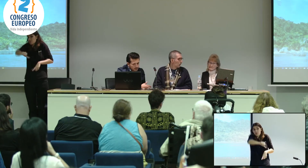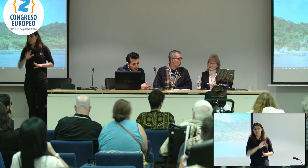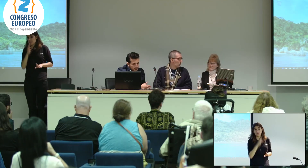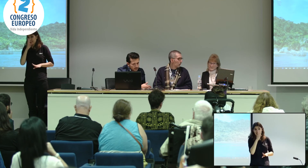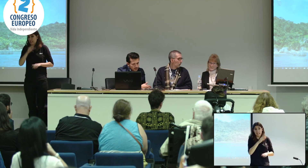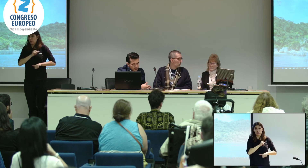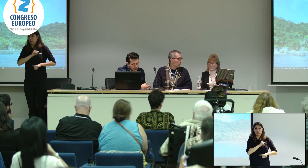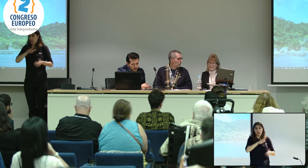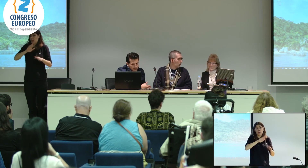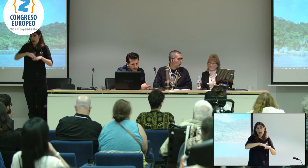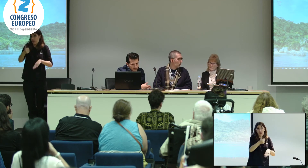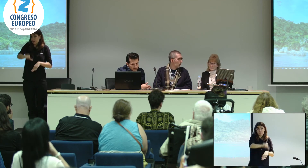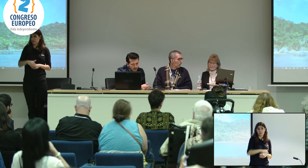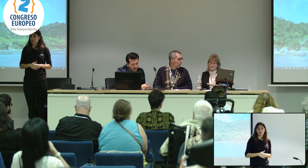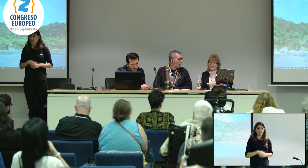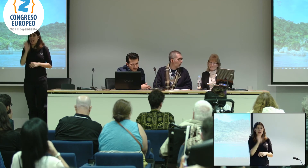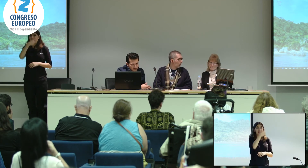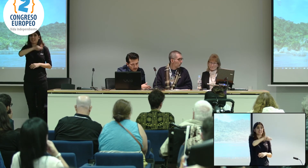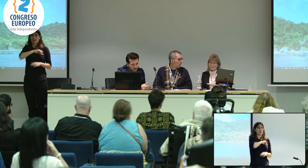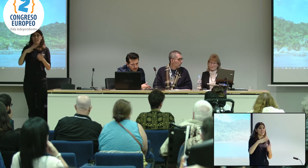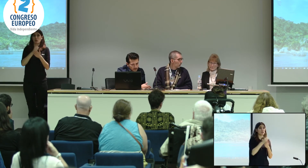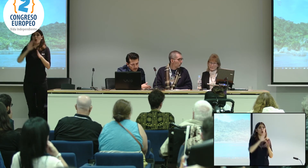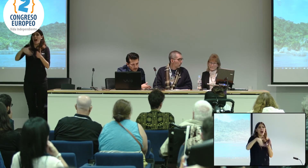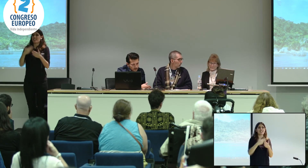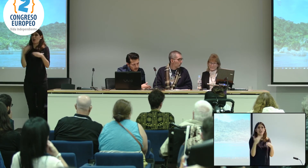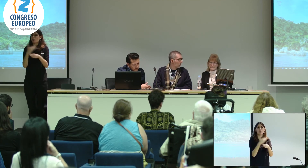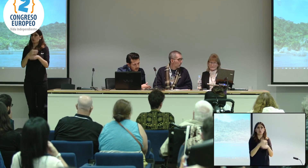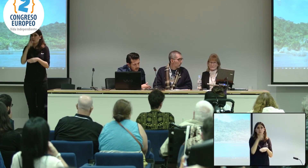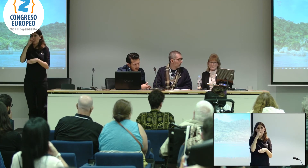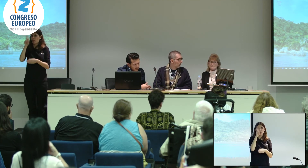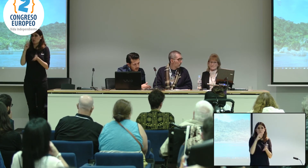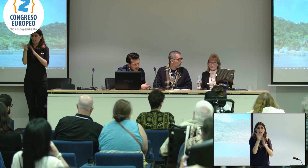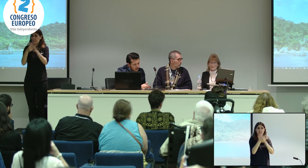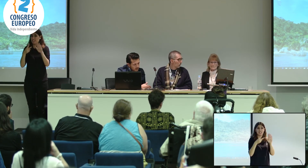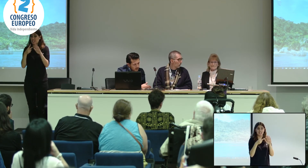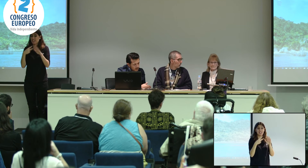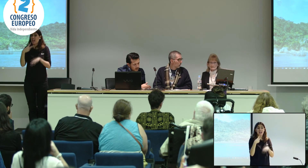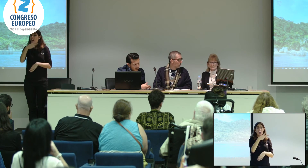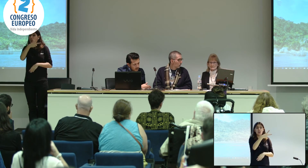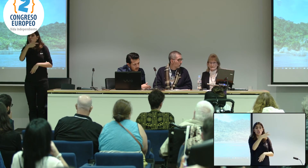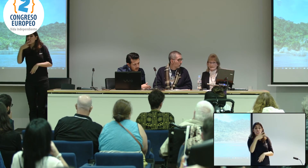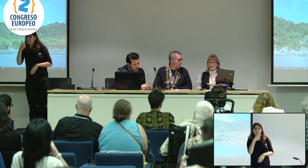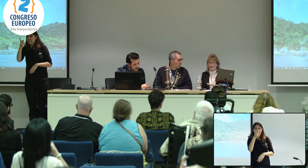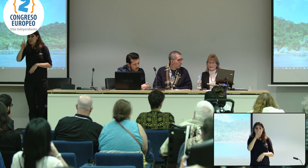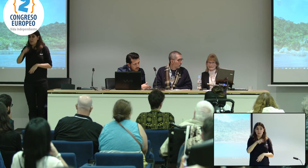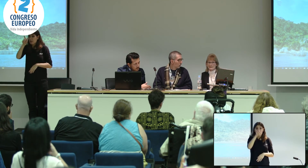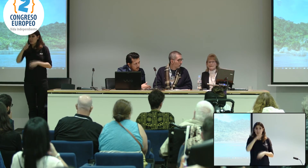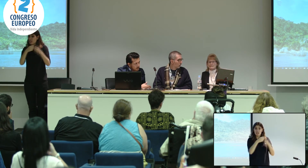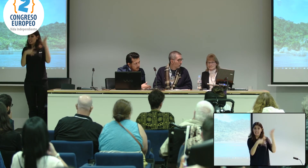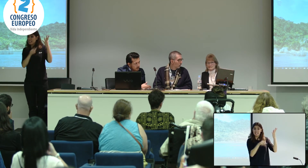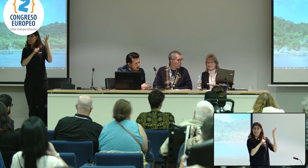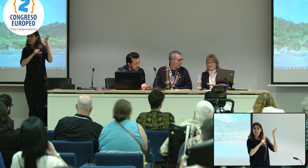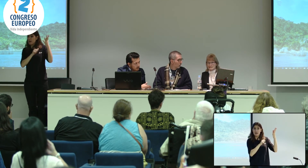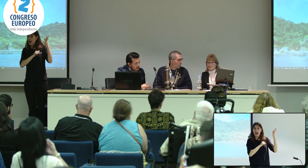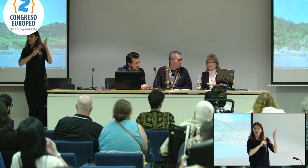En toda España, hasta octubre de 2017 habían fallecido 200.000 personas de las listas de espera,